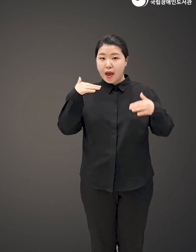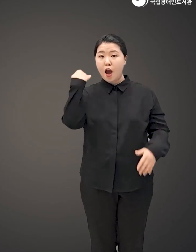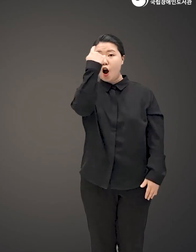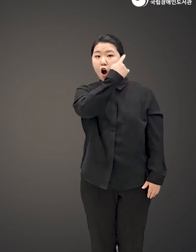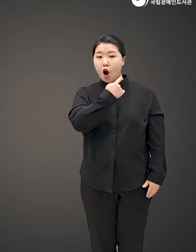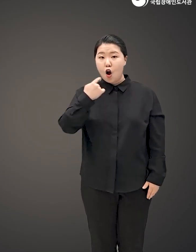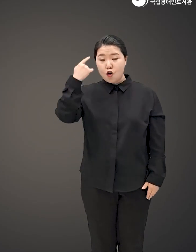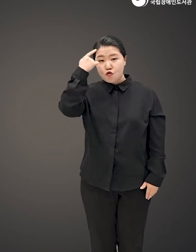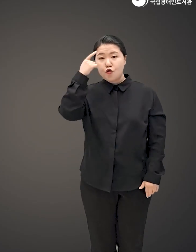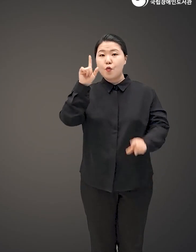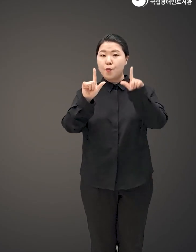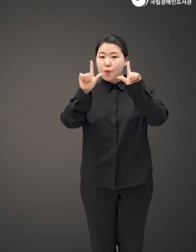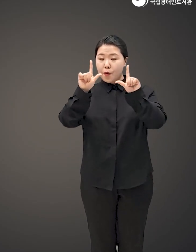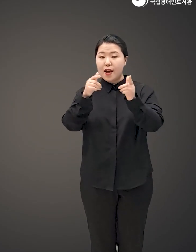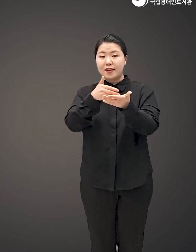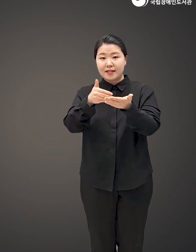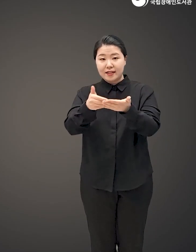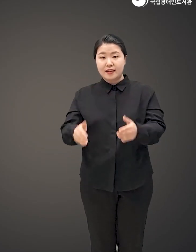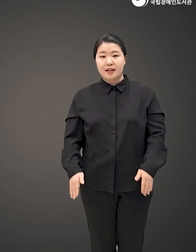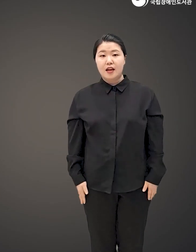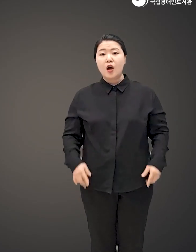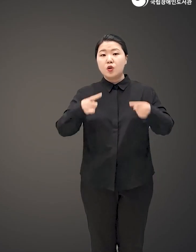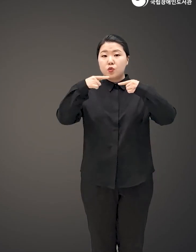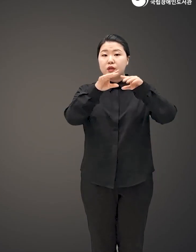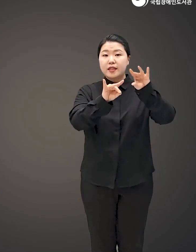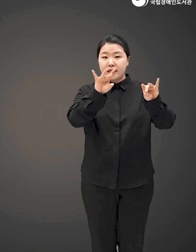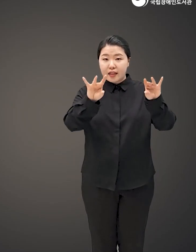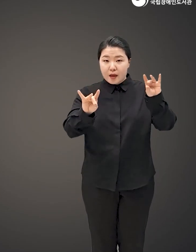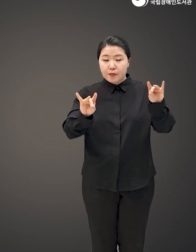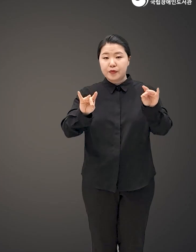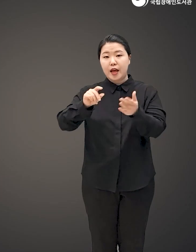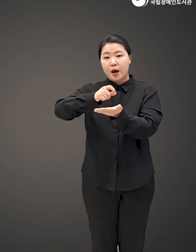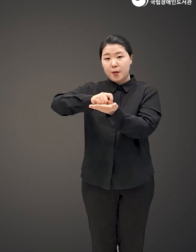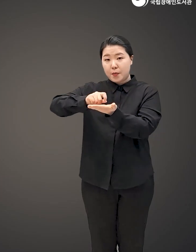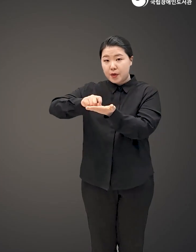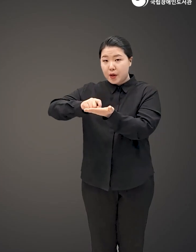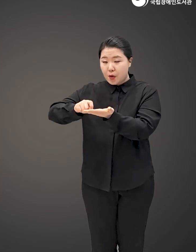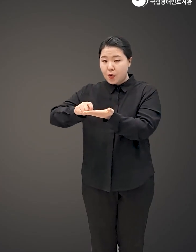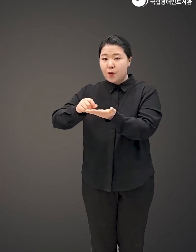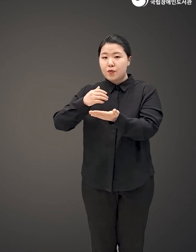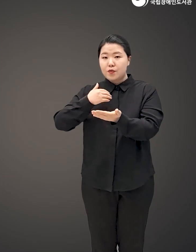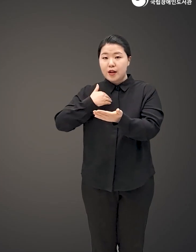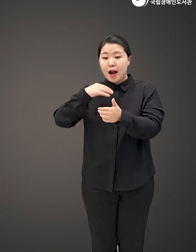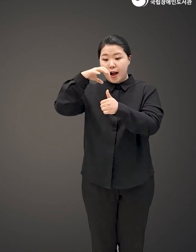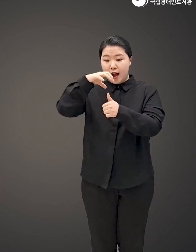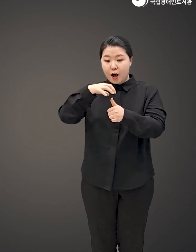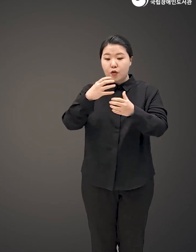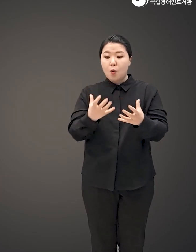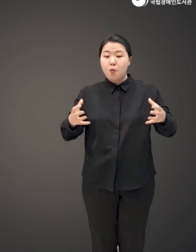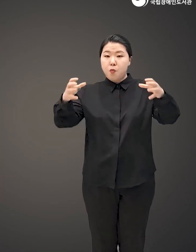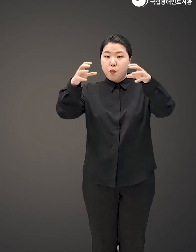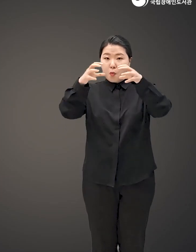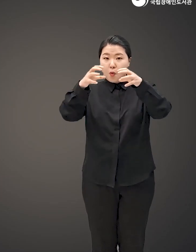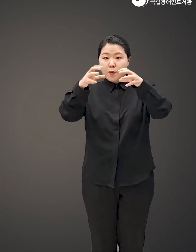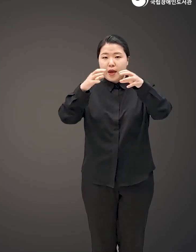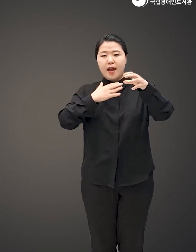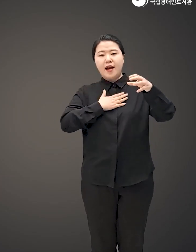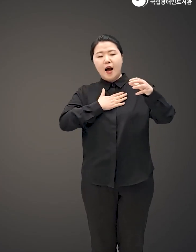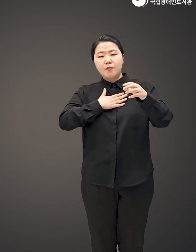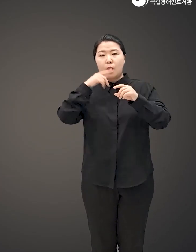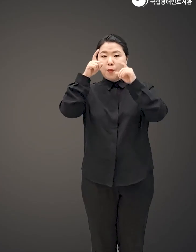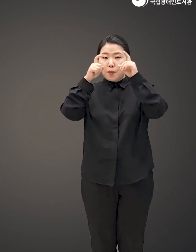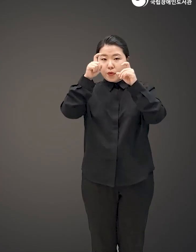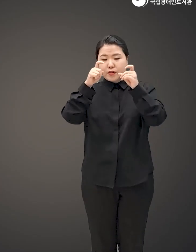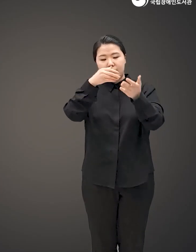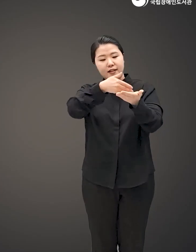바람의 얼굴 그리기. 종이 테이프나 매직으로 우리가 가둔 바람에 그리고 싶은 얼굴을 그려서 여러 가지